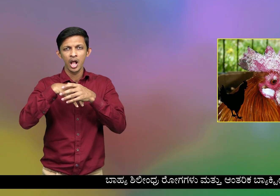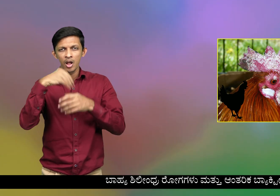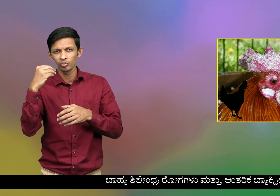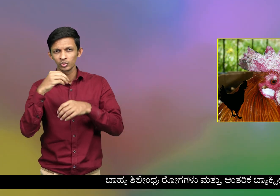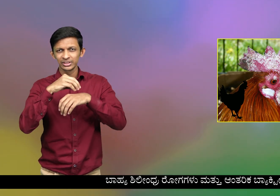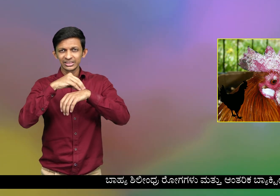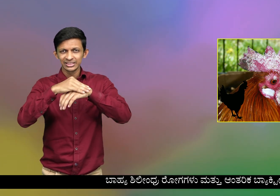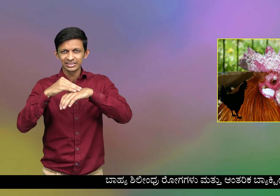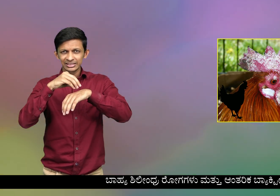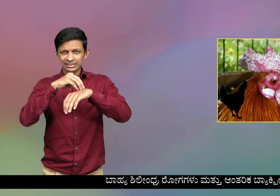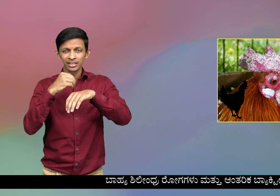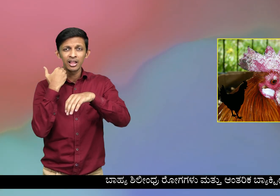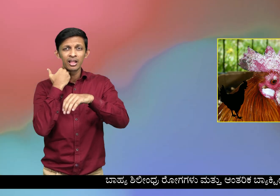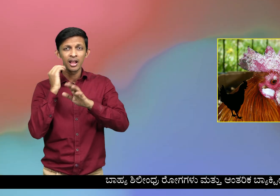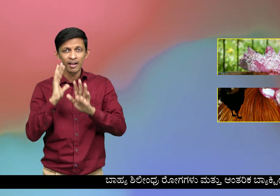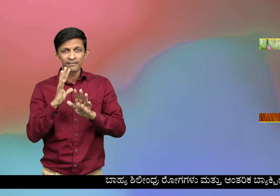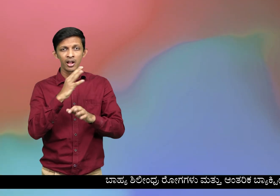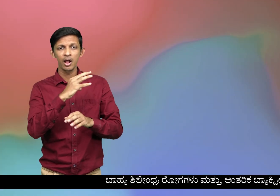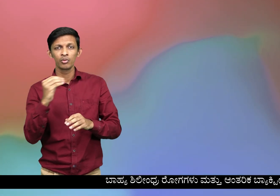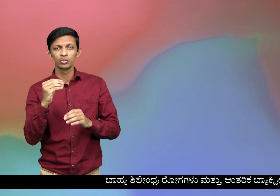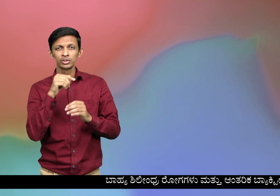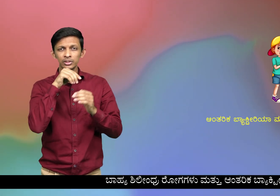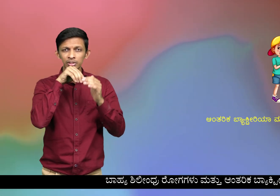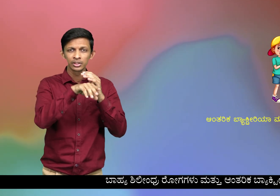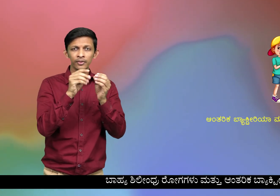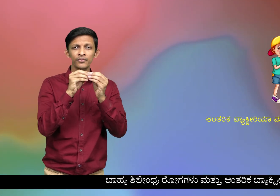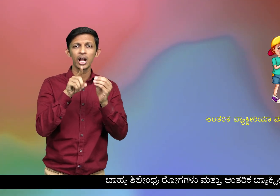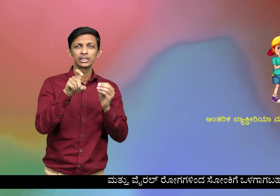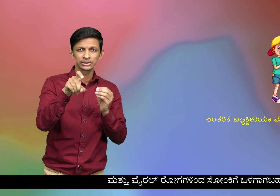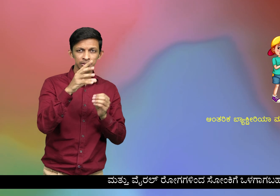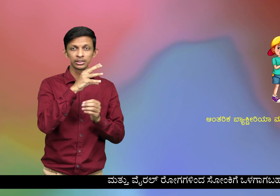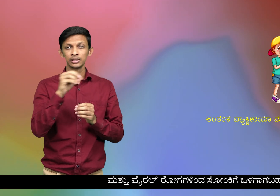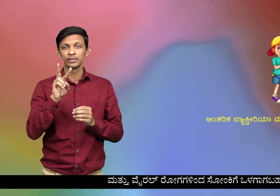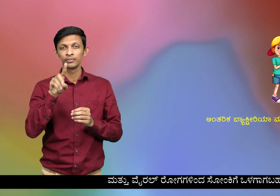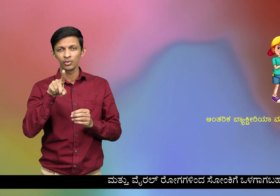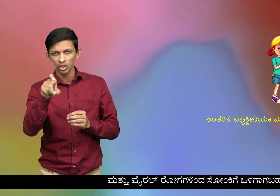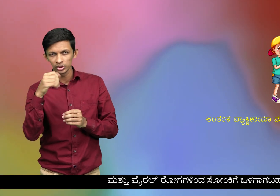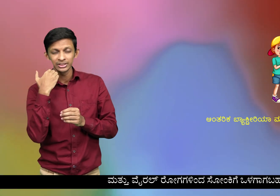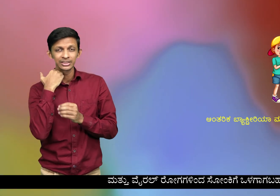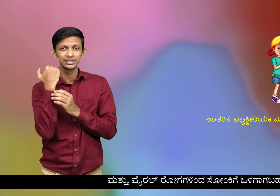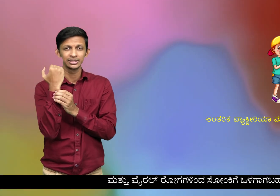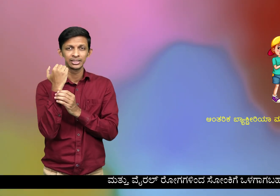ಬಾಹ್ಯ ಶಿಲೀಂಧ್ರ ರೋಗಗಳು ಮತ್ತು ಆಂತರಿಕ ಬ್ಯಾಕ್ಟೀರಿಯಾ ಮತ್ತು ವೈರಲ್ ರೋಗಗಳಿಂದ ಸೋಂಕಿಗೆ